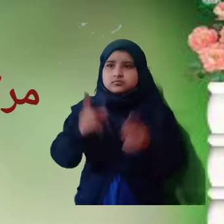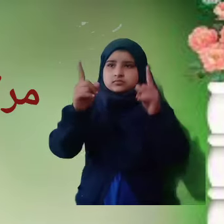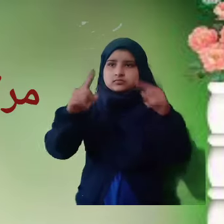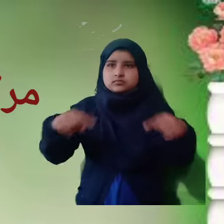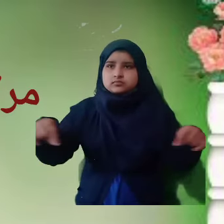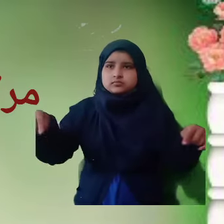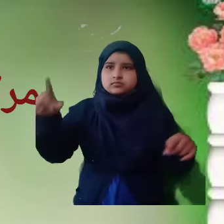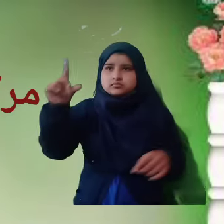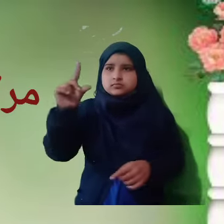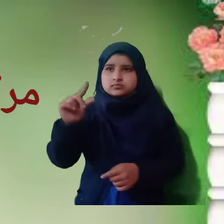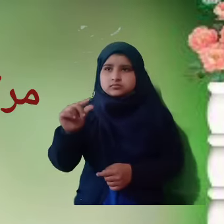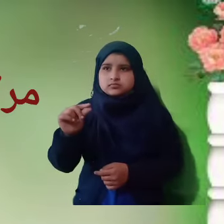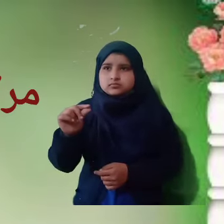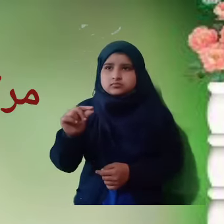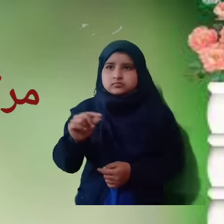मुरक्कब अदाद